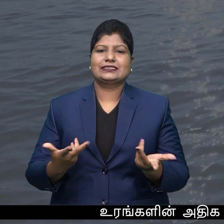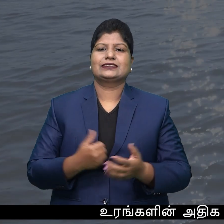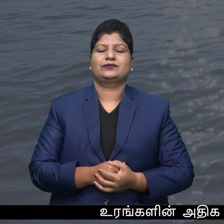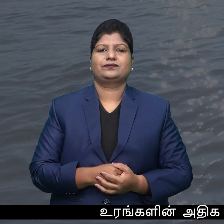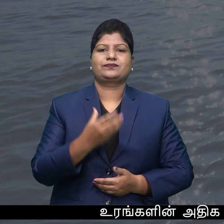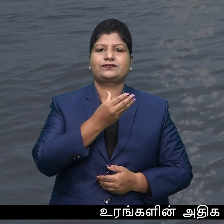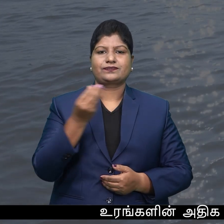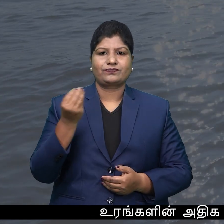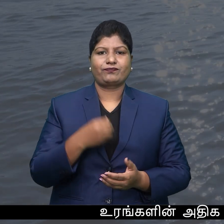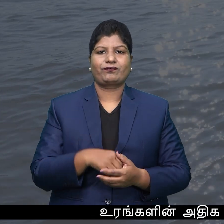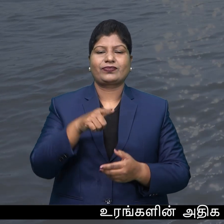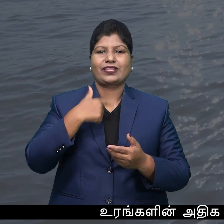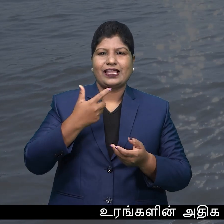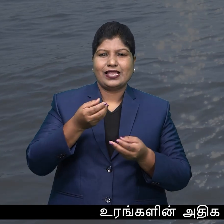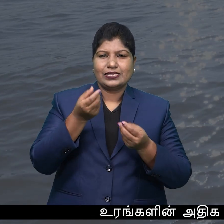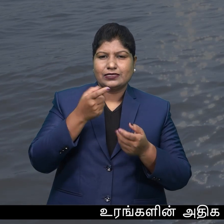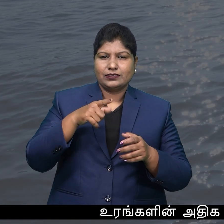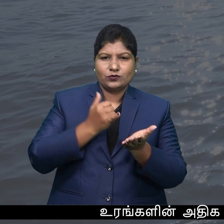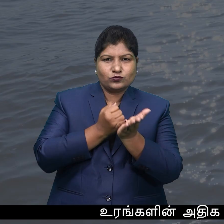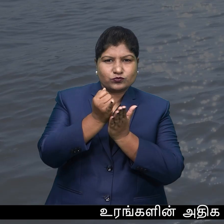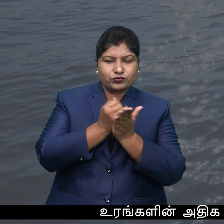உரங்களின் அதிக அளவு பயன்படுத்துதல்.